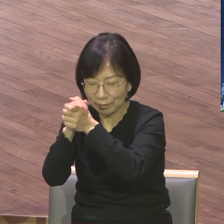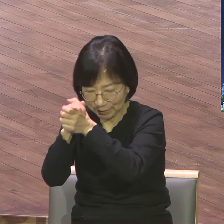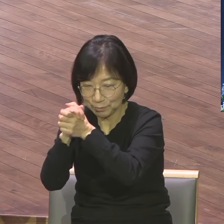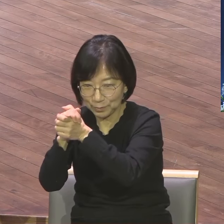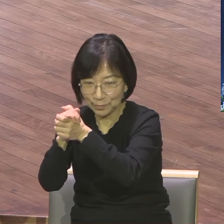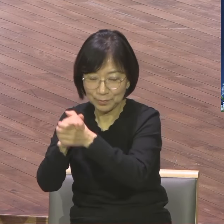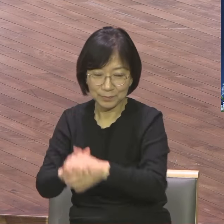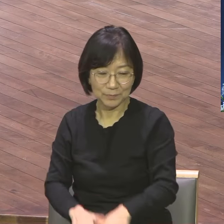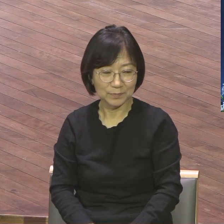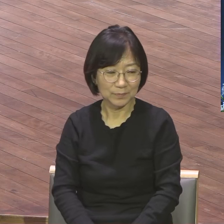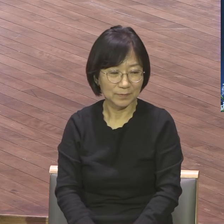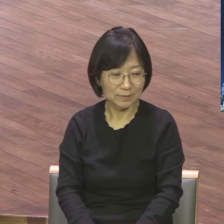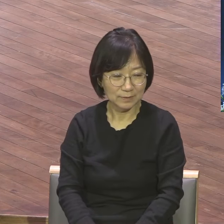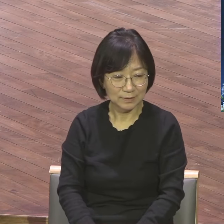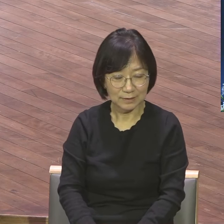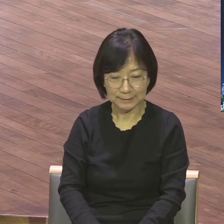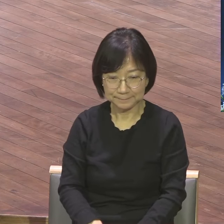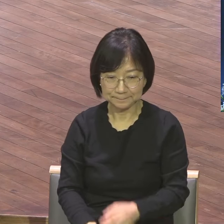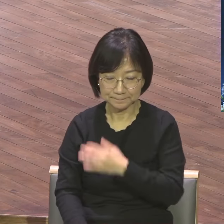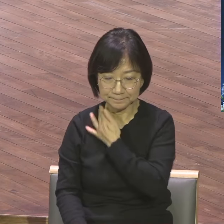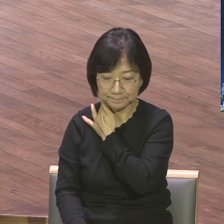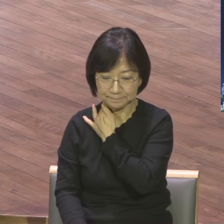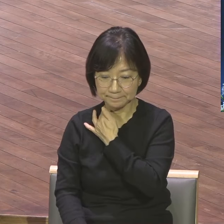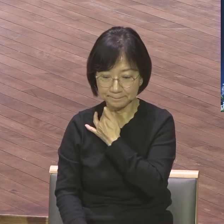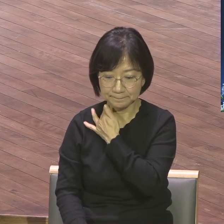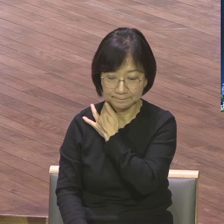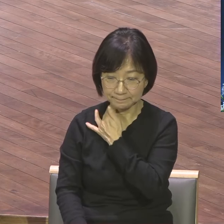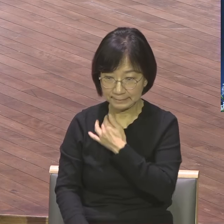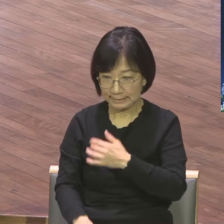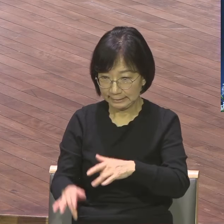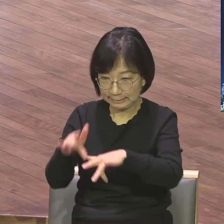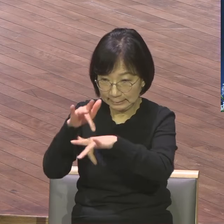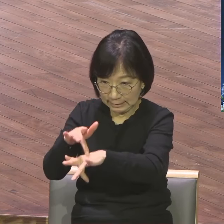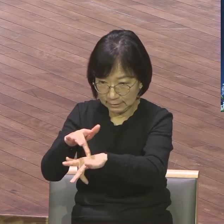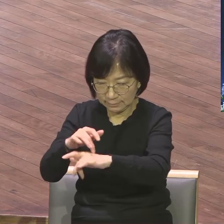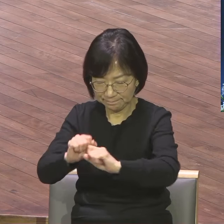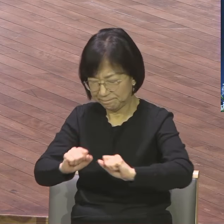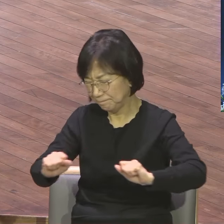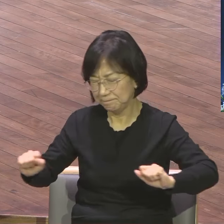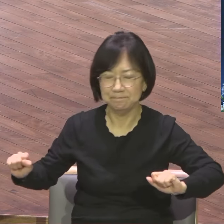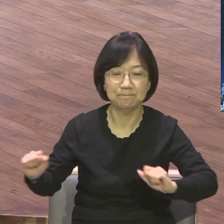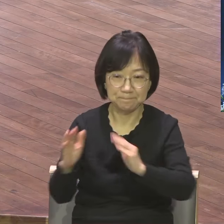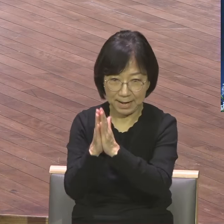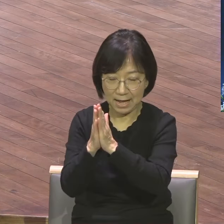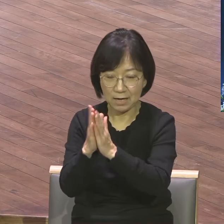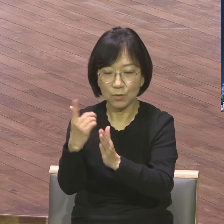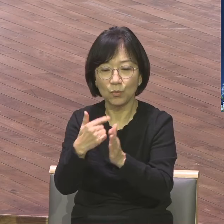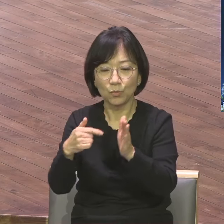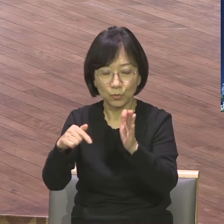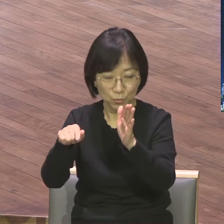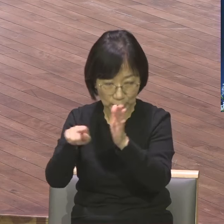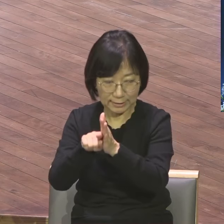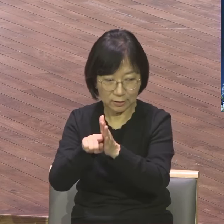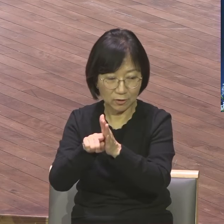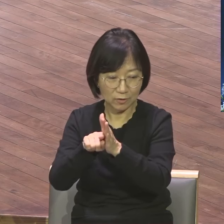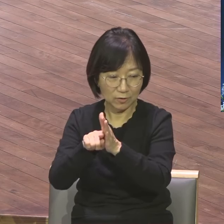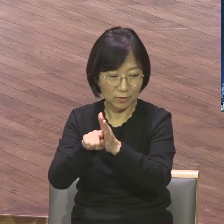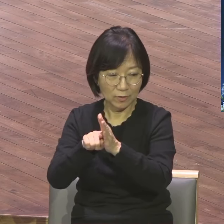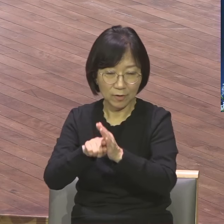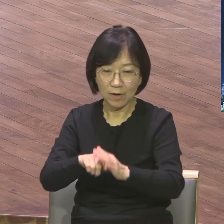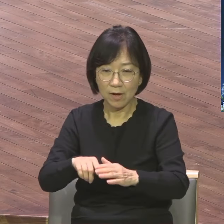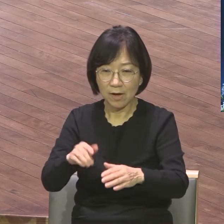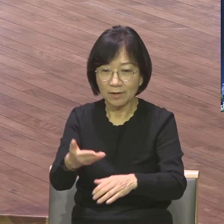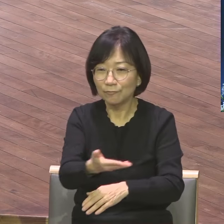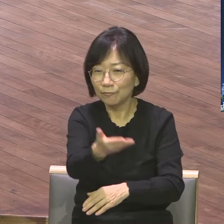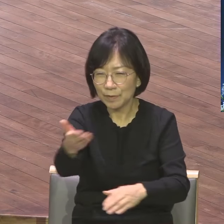출정식을 했습니다. 이제는 사탄에게 선전포고 한 거예요. 이제는 힘을 얻어야 됩니다. 그 힘의 열쇠가 뭐냐? 온